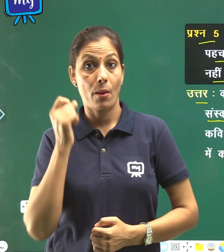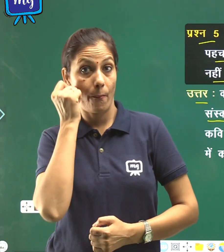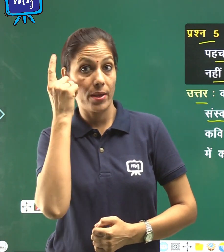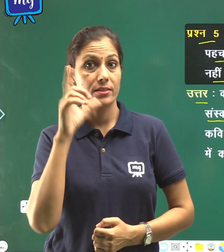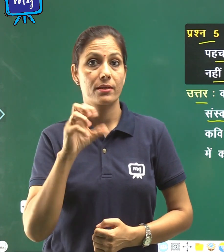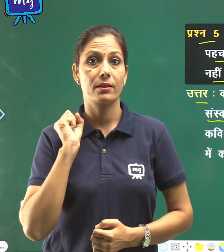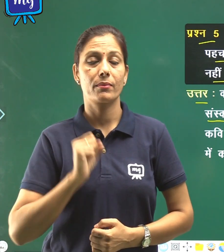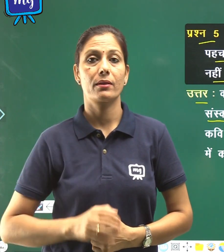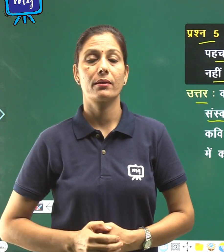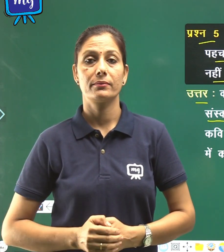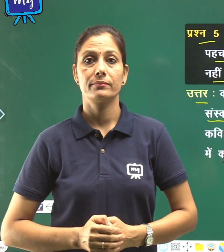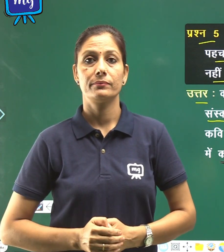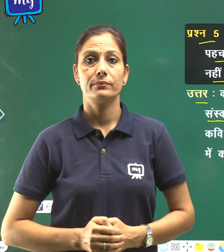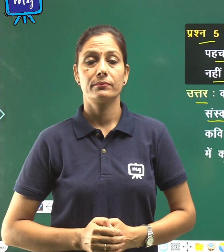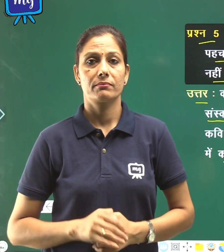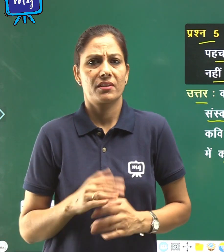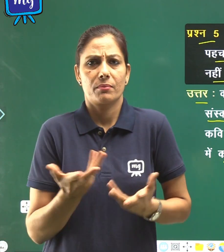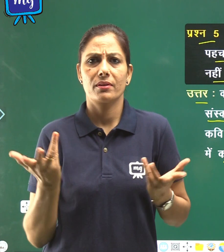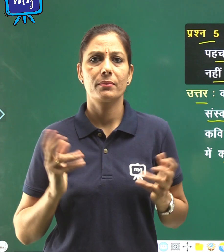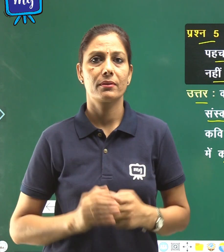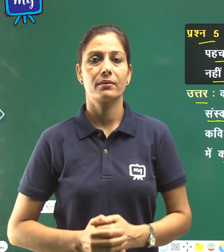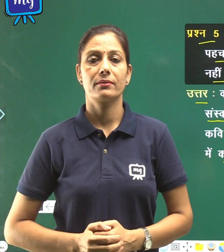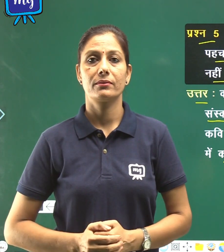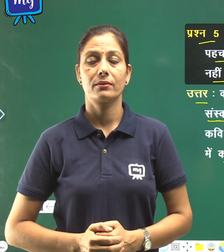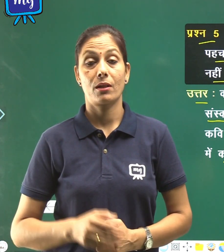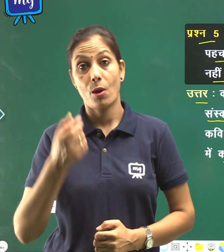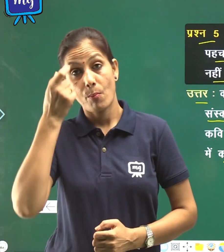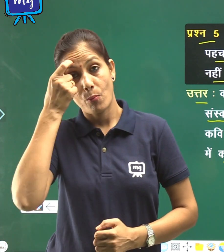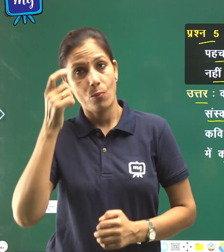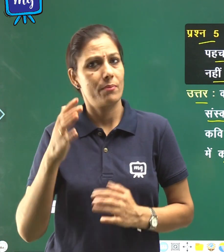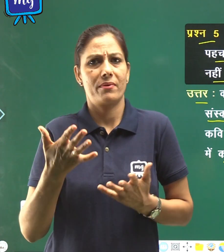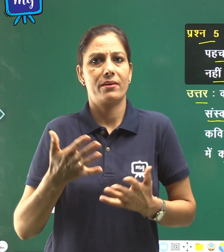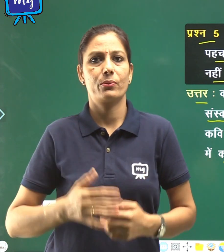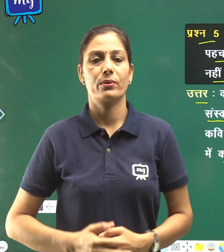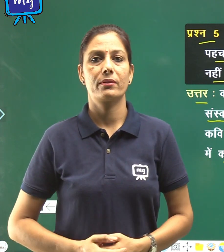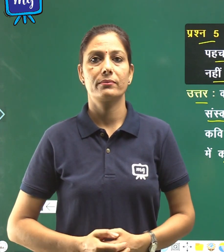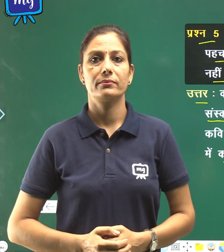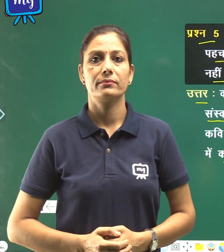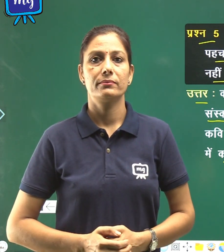पहचानने में कभी मुश्किल नहीं हुई।